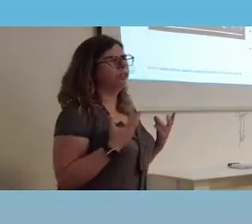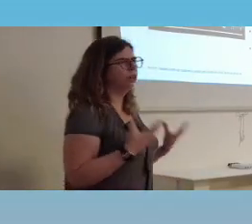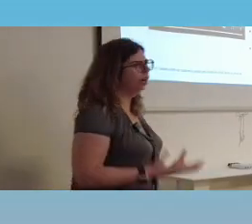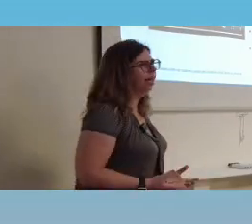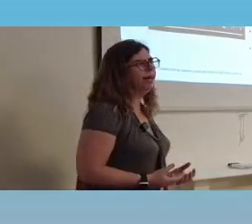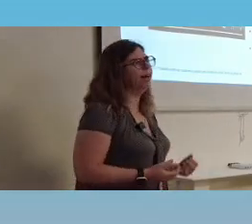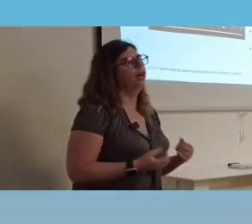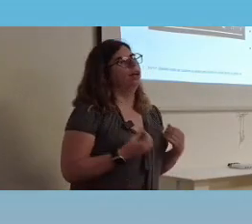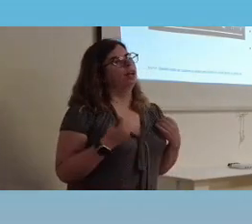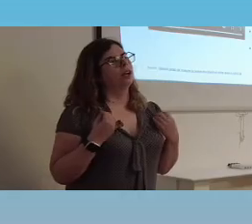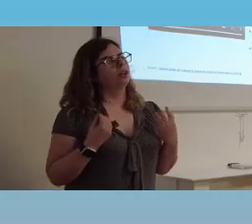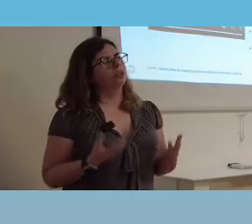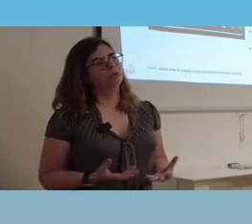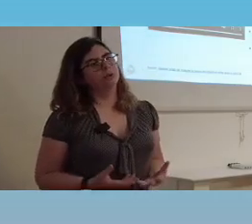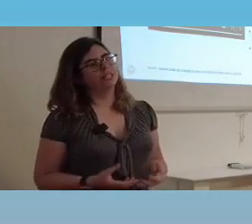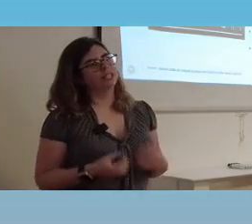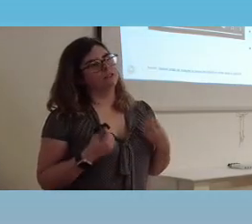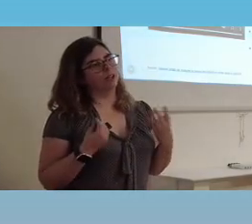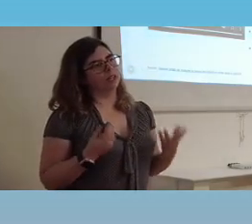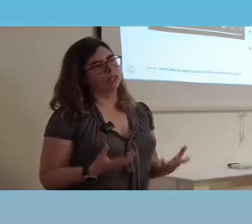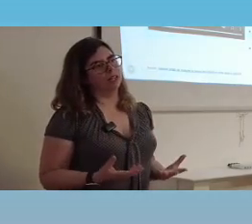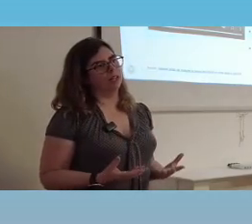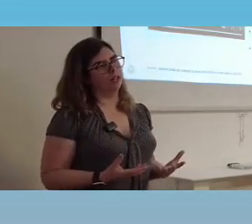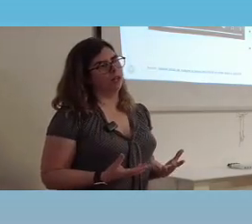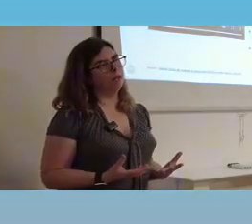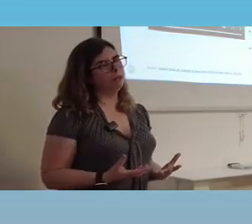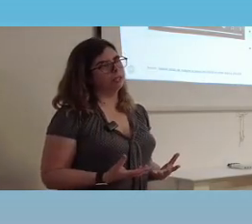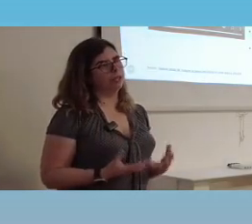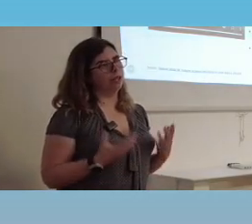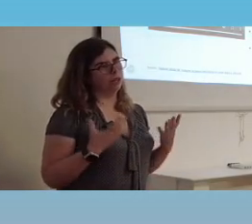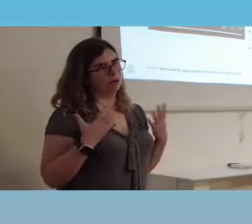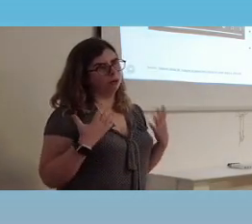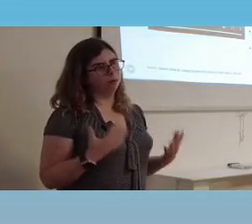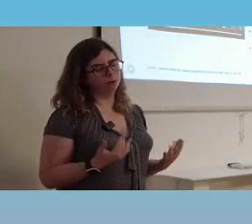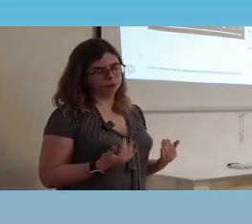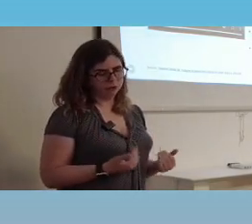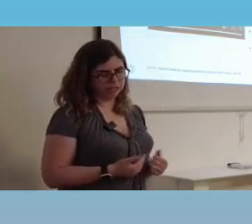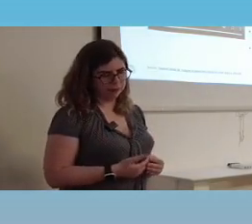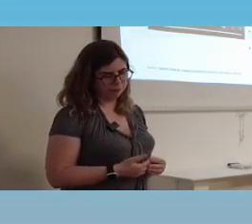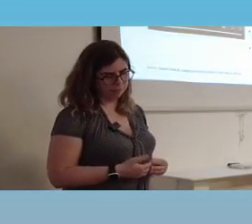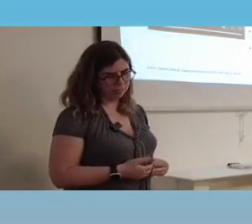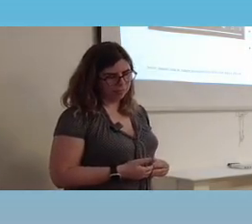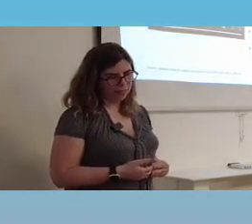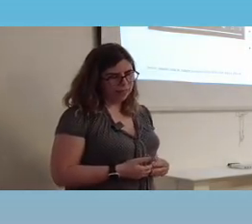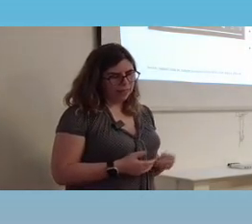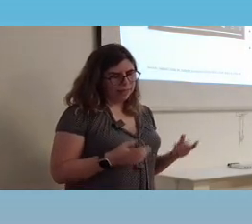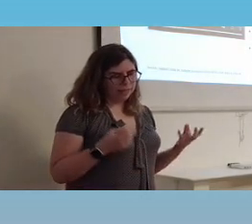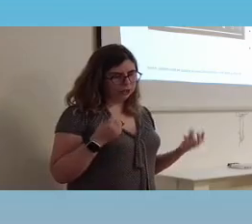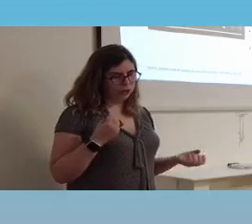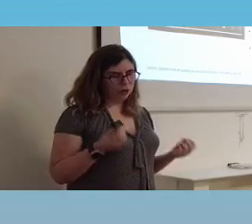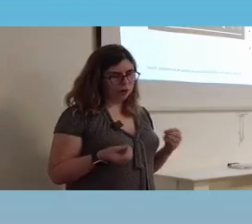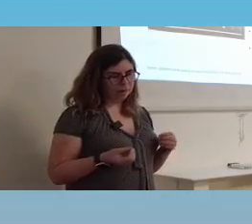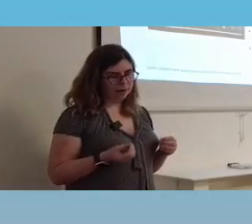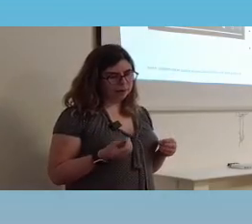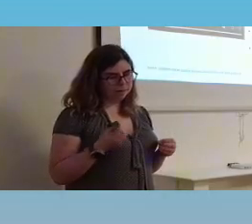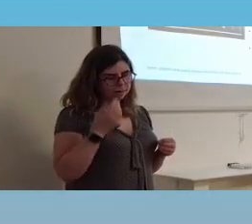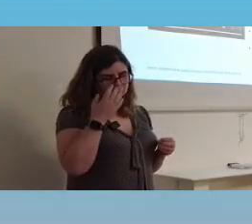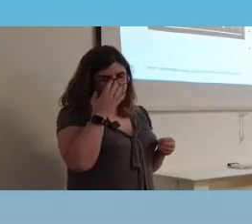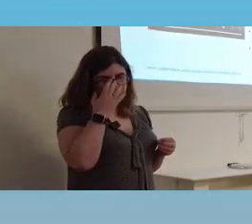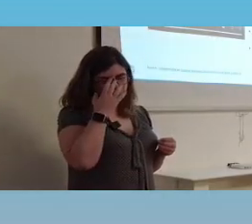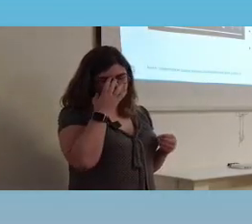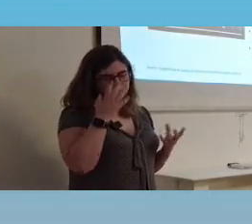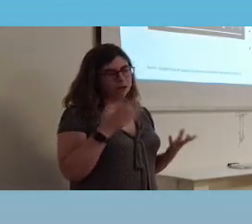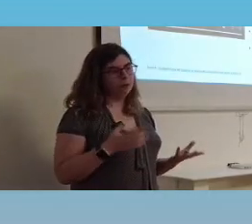je suis en colère. Ton texte va apporter en fonction de ça. Est-ce que la